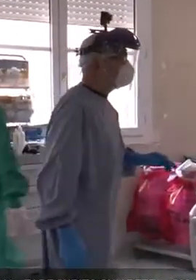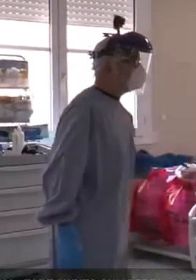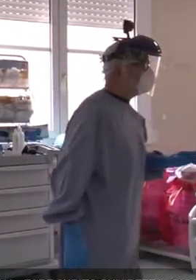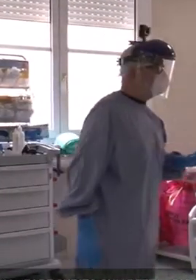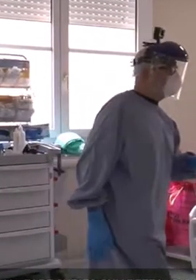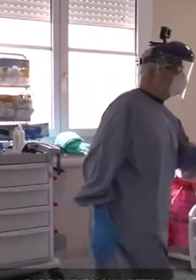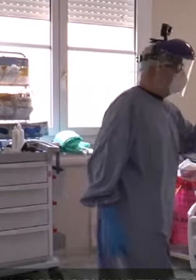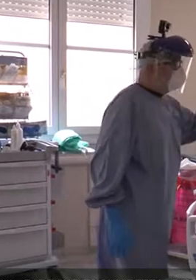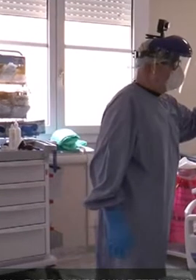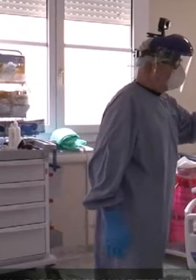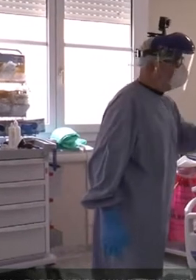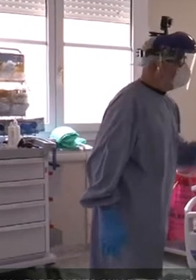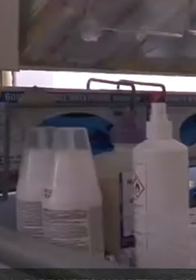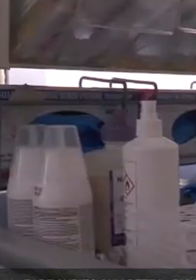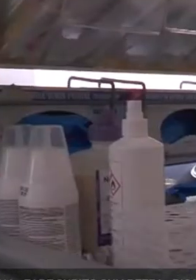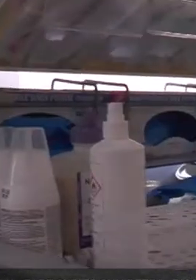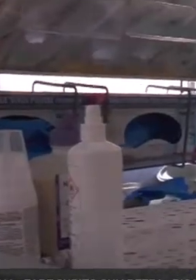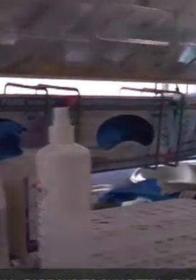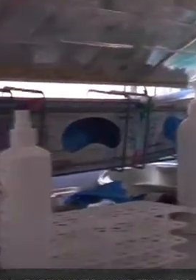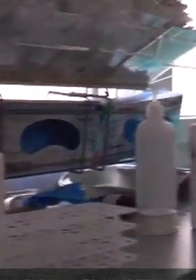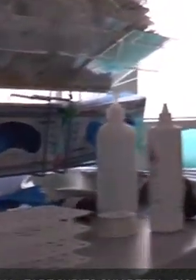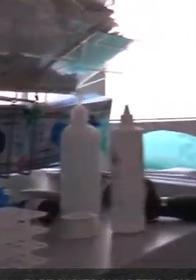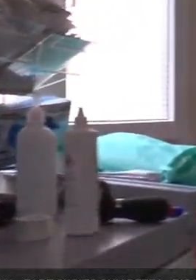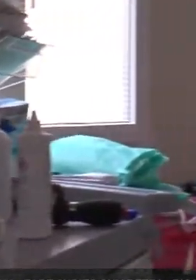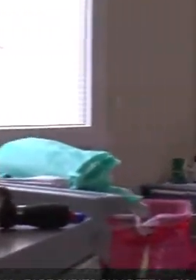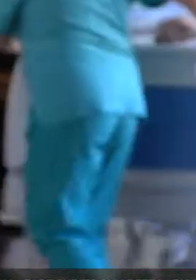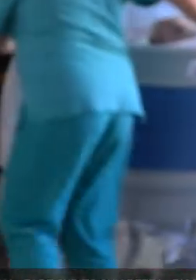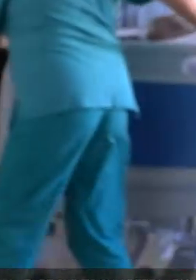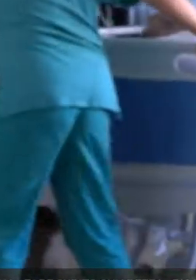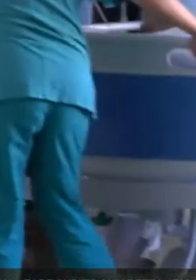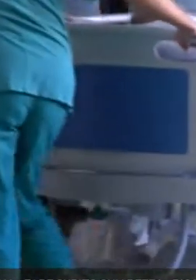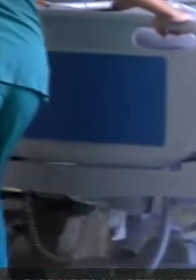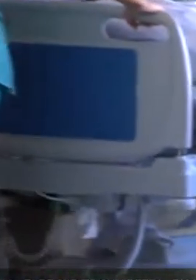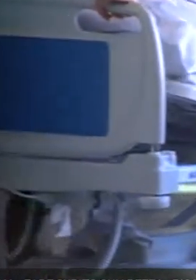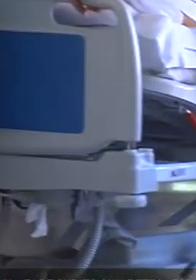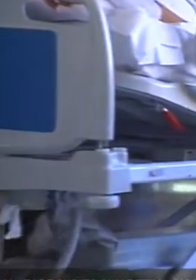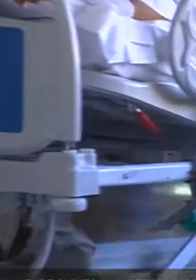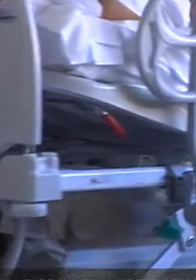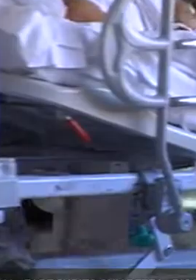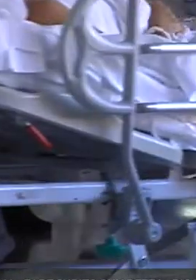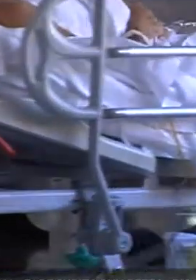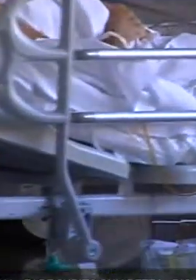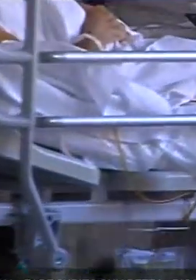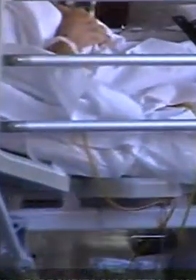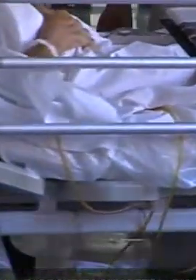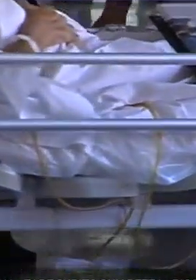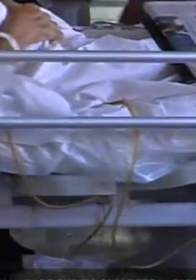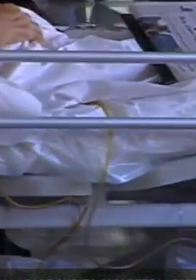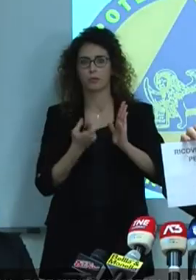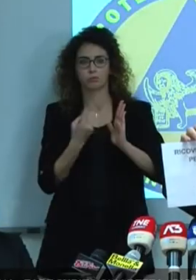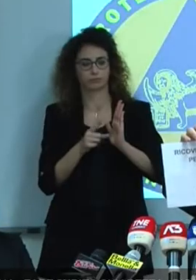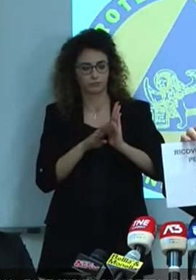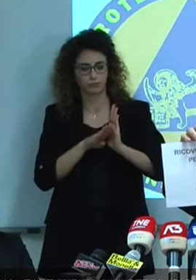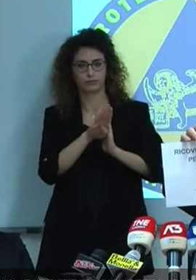in Veneto, spinge l'acceleratore sui nuovi contagi, fa abbassare l'età media dei ricoverati e aggravare casi che sembravano stabilizzati.